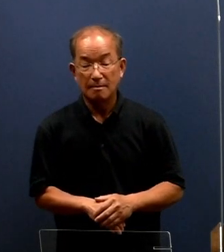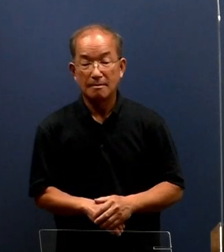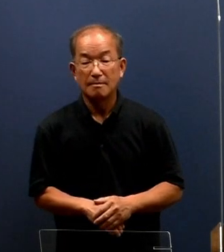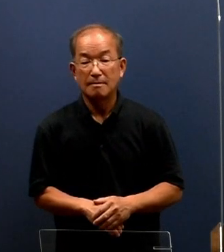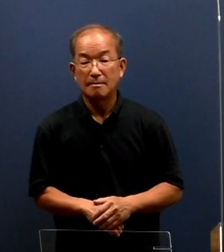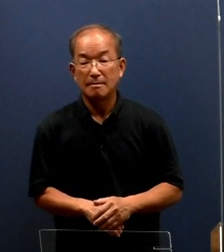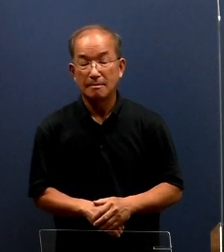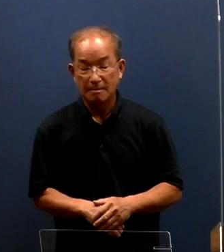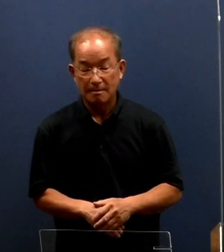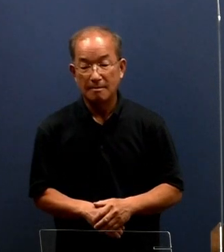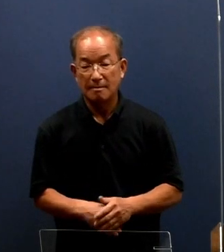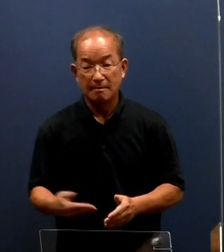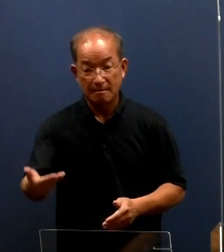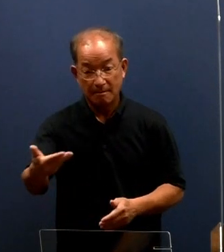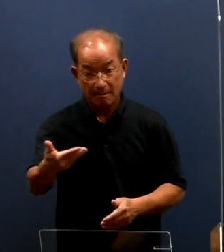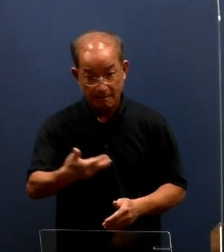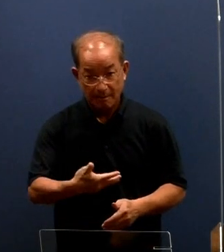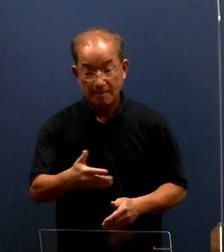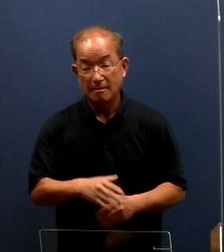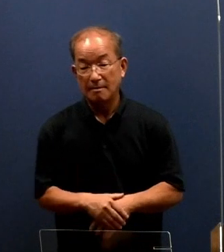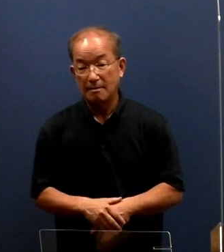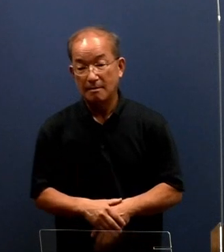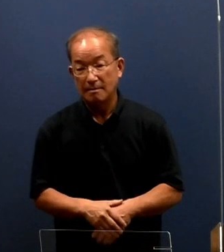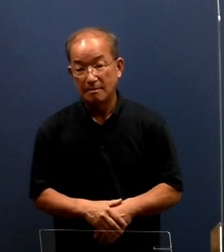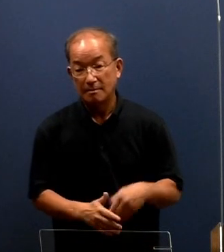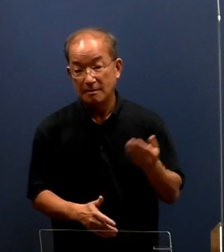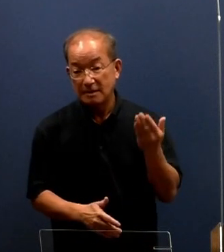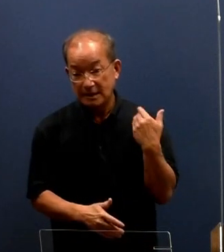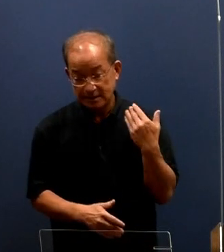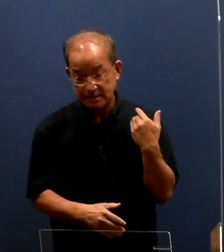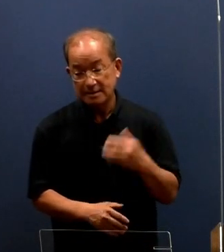ました。もう一点でございます。先日、